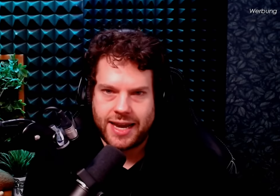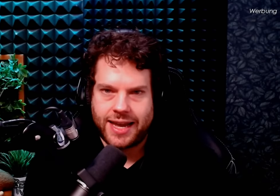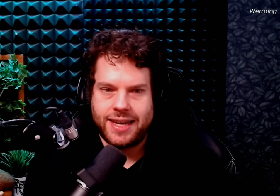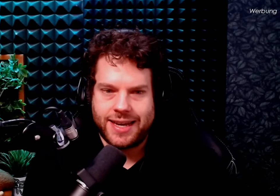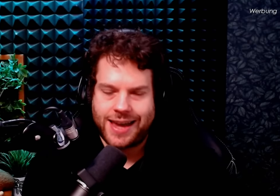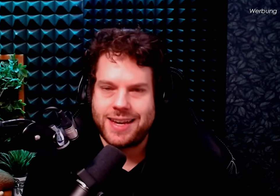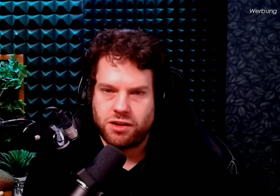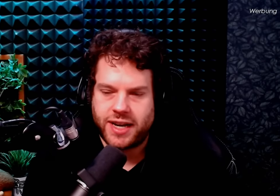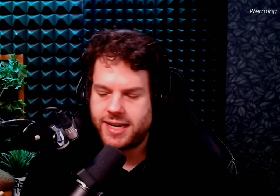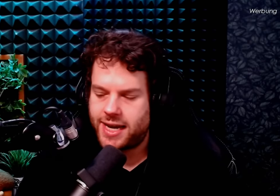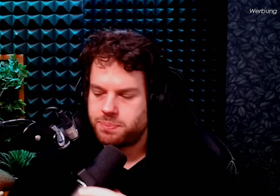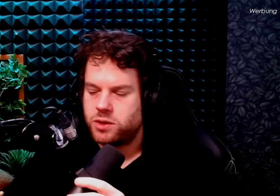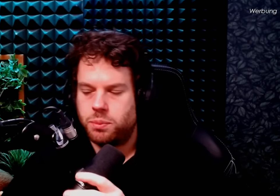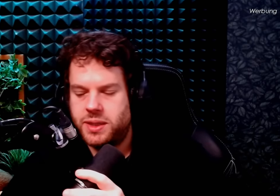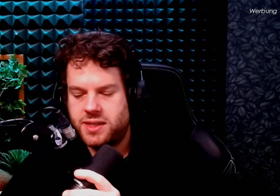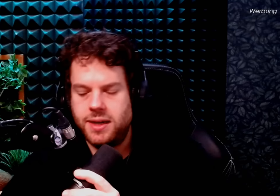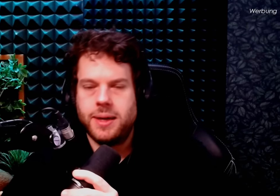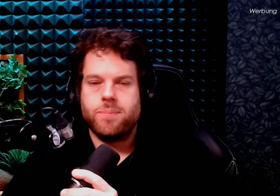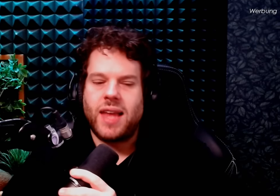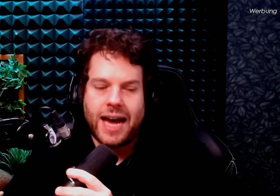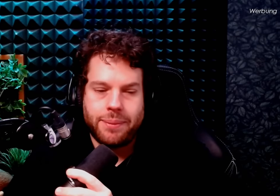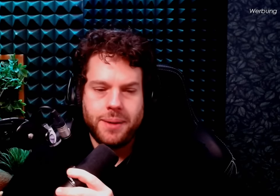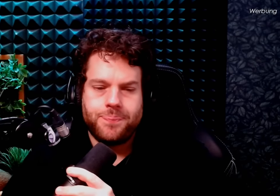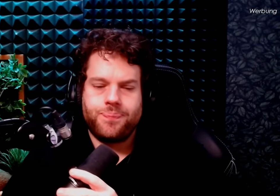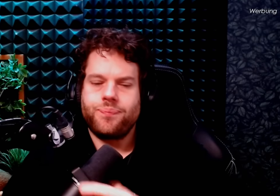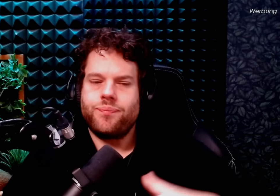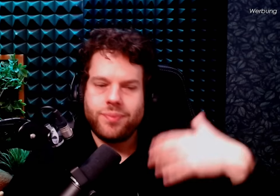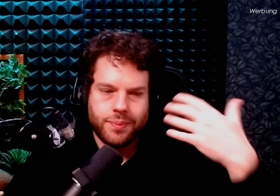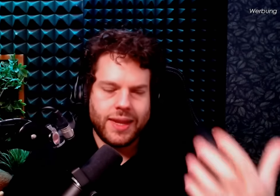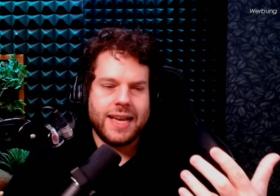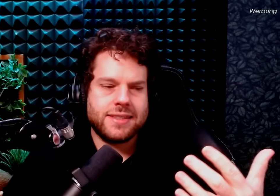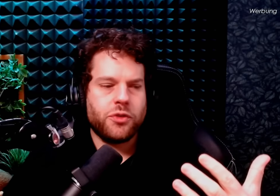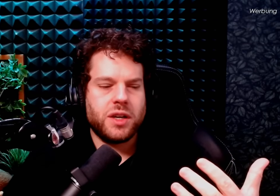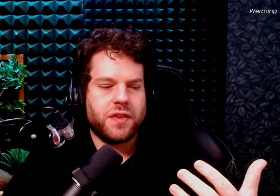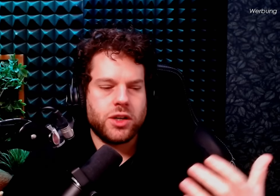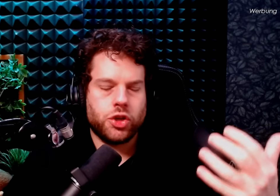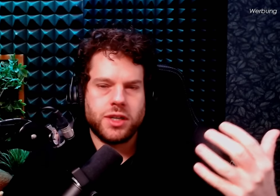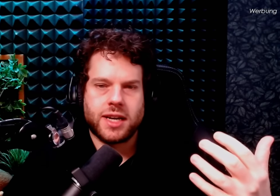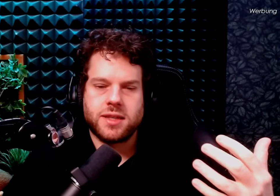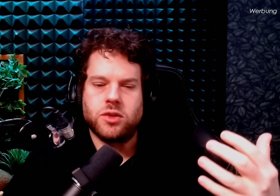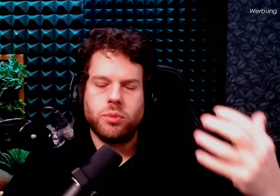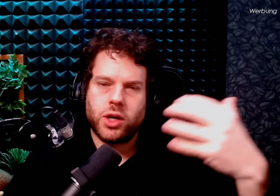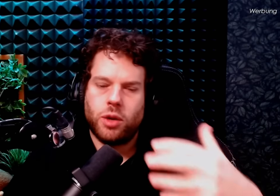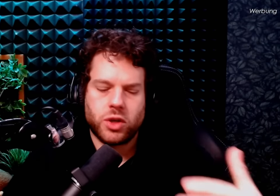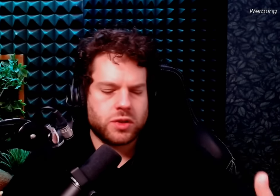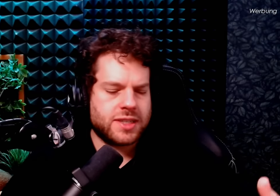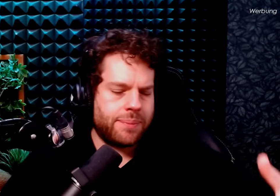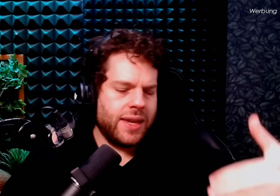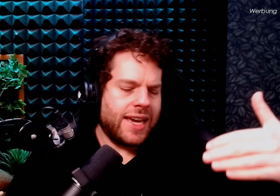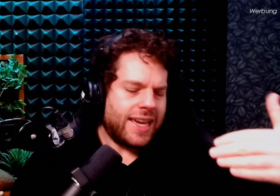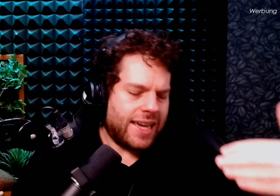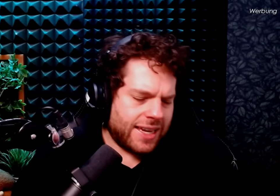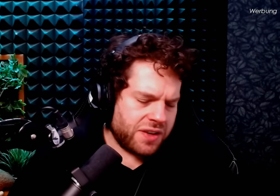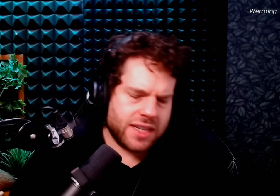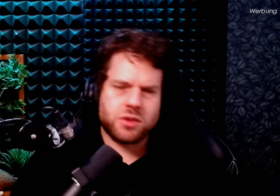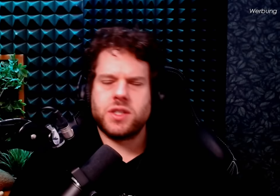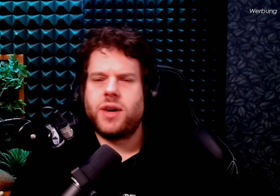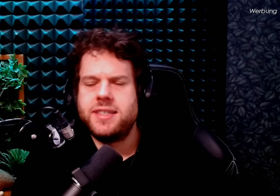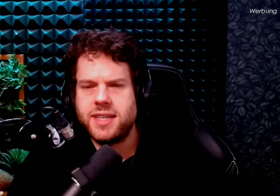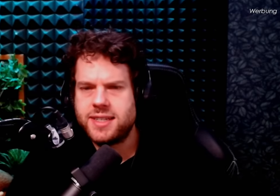heranentwickeln, erstmal so ein bisschen. Aber es ist auf jeden Fall eine schöne Tradition. Man kommt auch zusammen. Ich finde ja sowieso, heiße